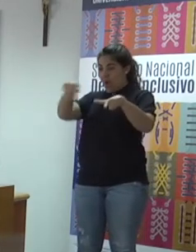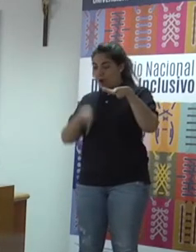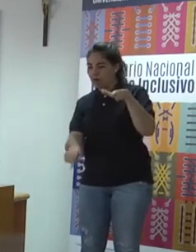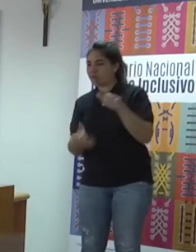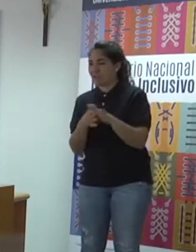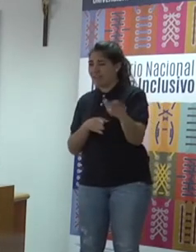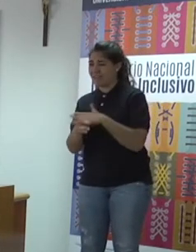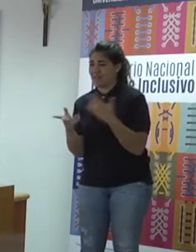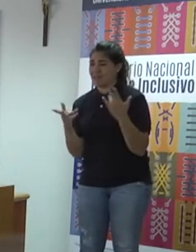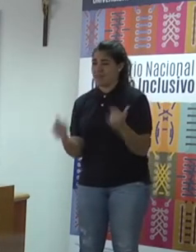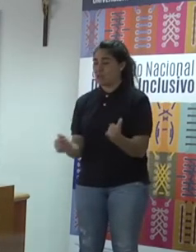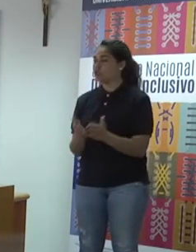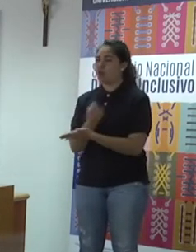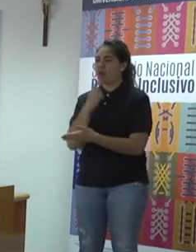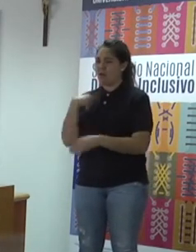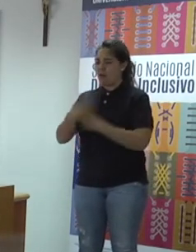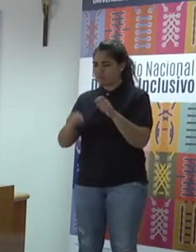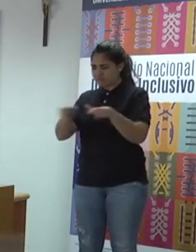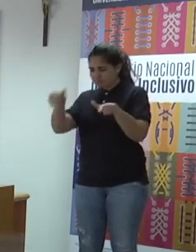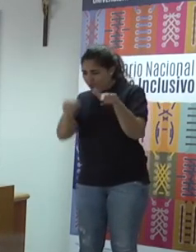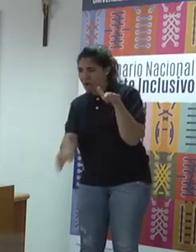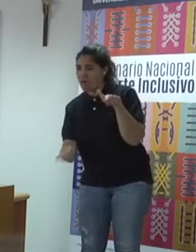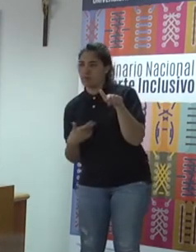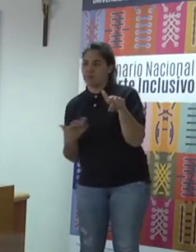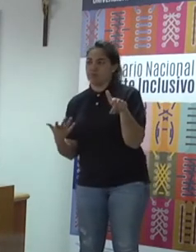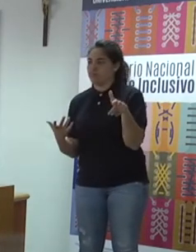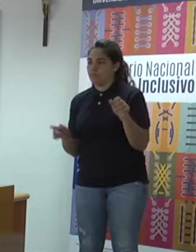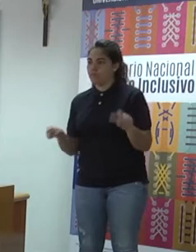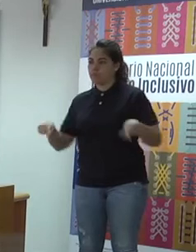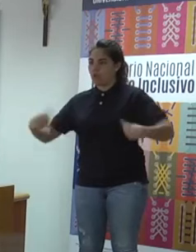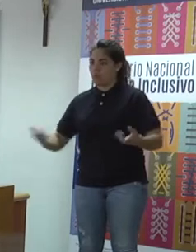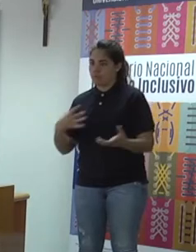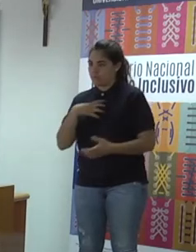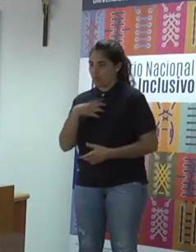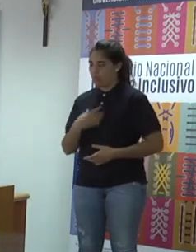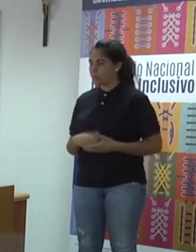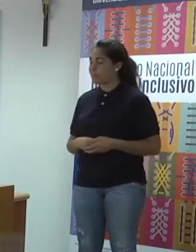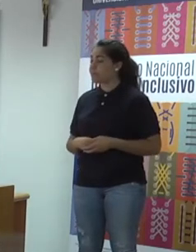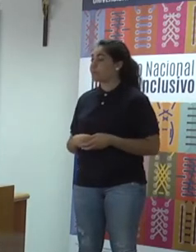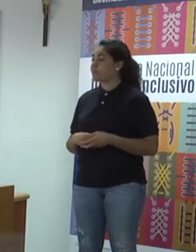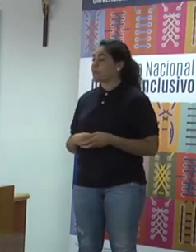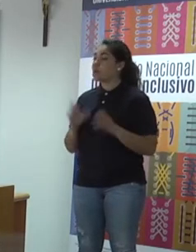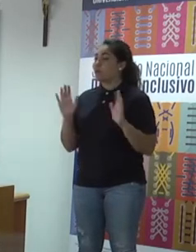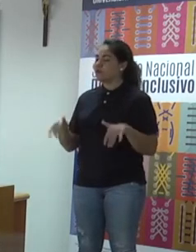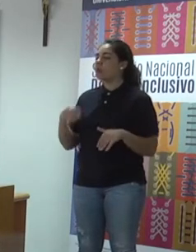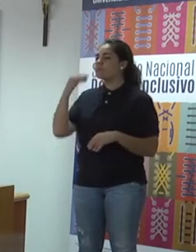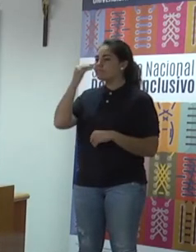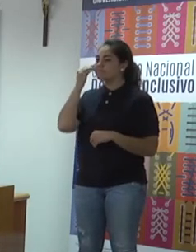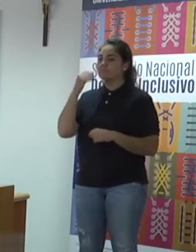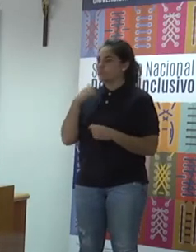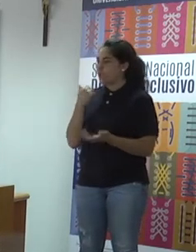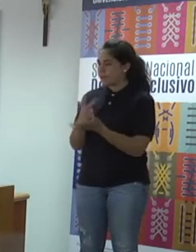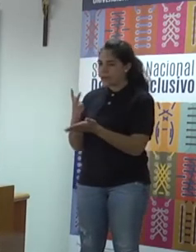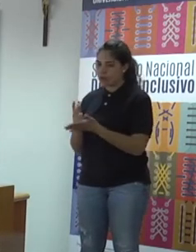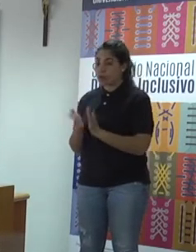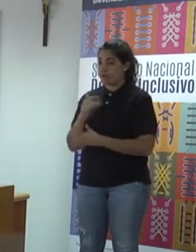que todo lo que se hace allí, el 80% no se puede hacer de una silla de ruedas, ¿no? Entonces, es verdad que se plantearon retos importantes,